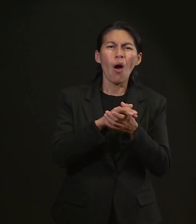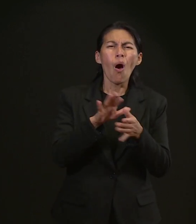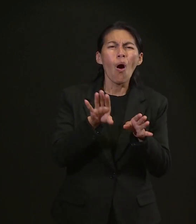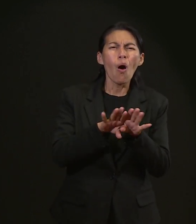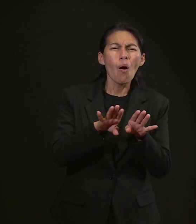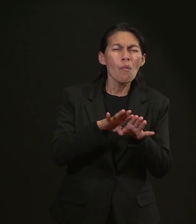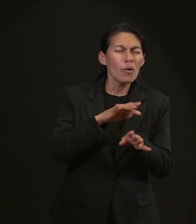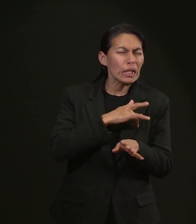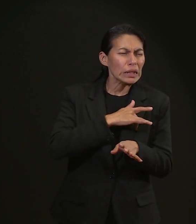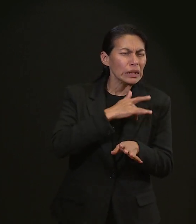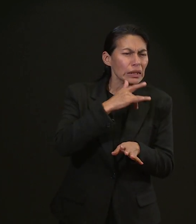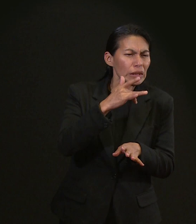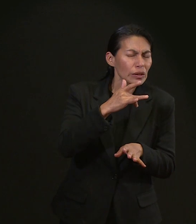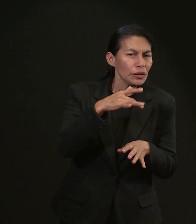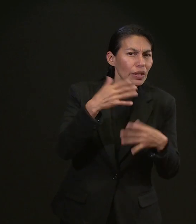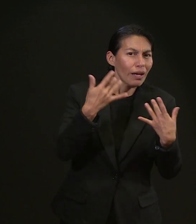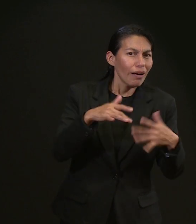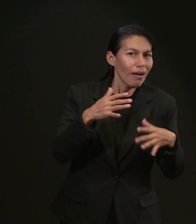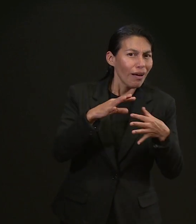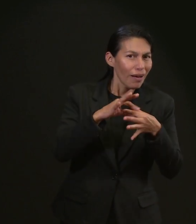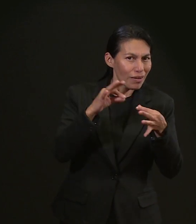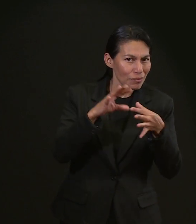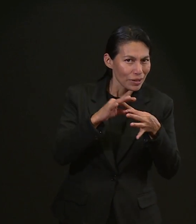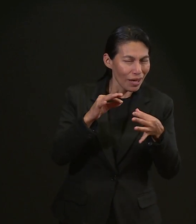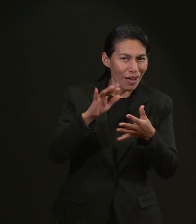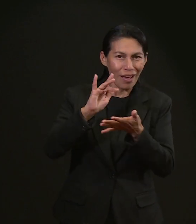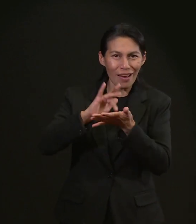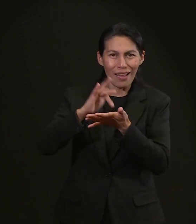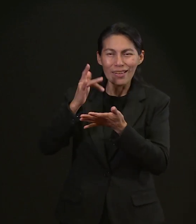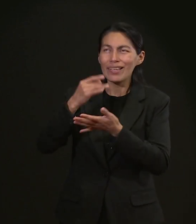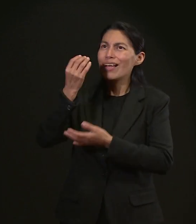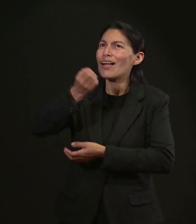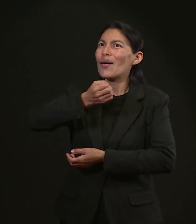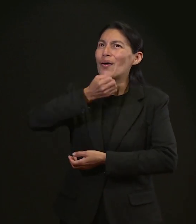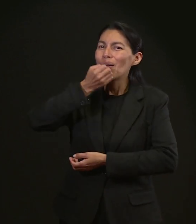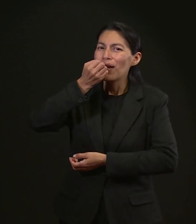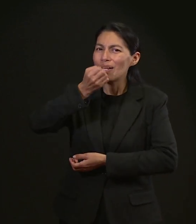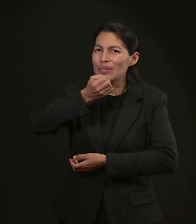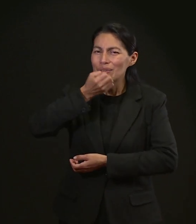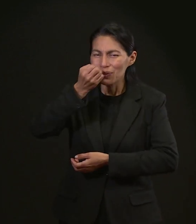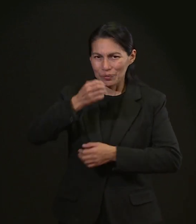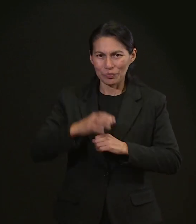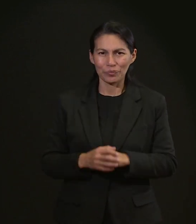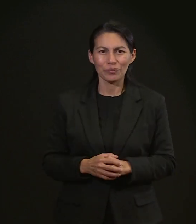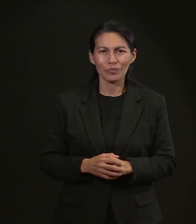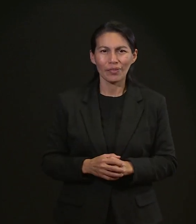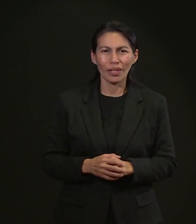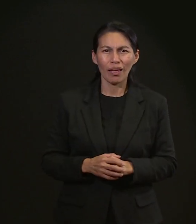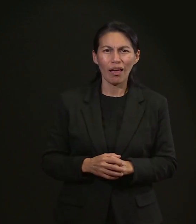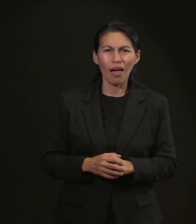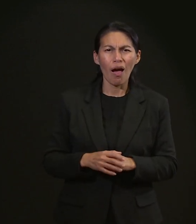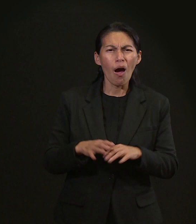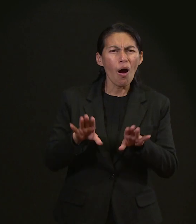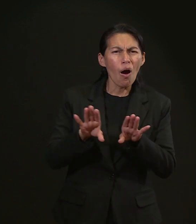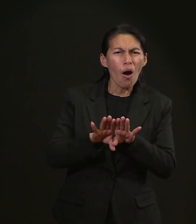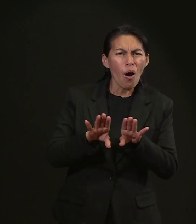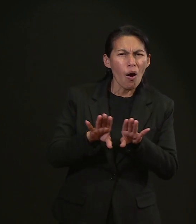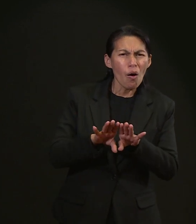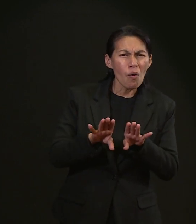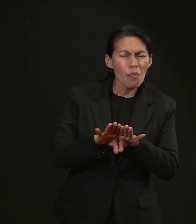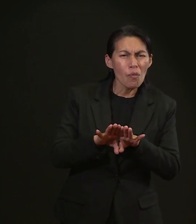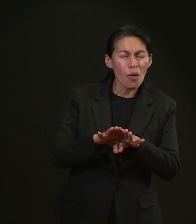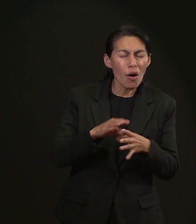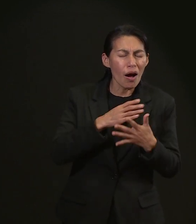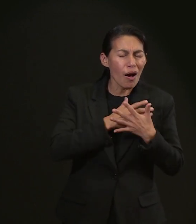debido precisamente al poder de la oración y también cómo han podido